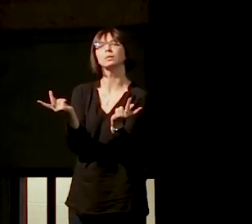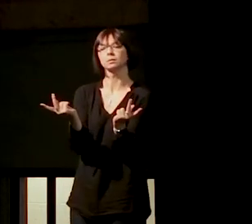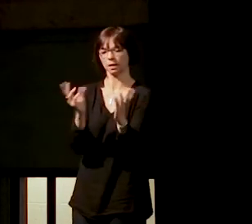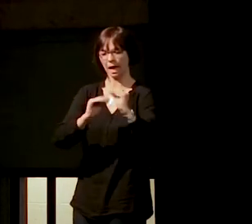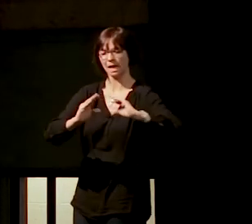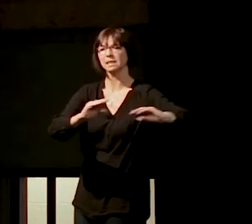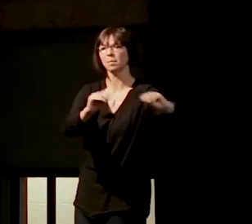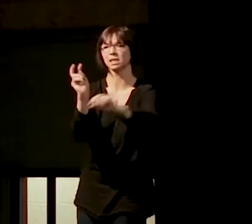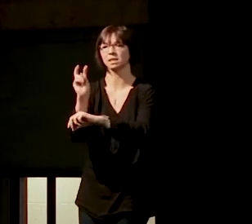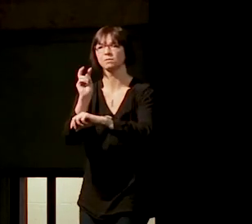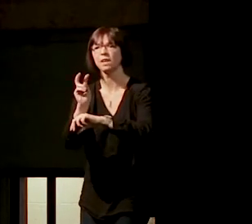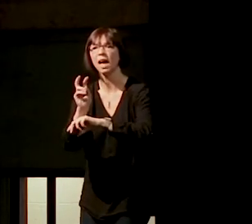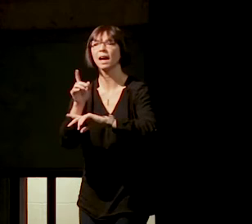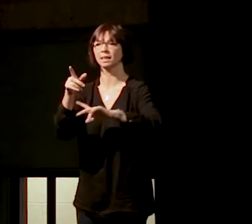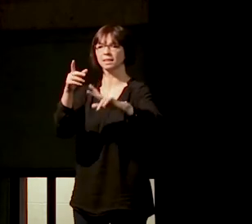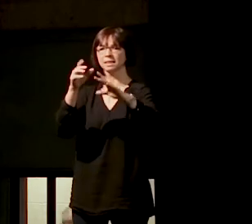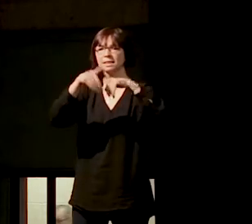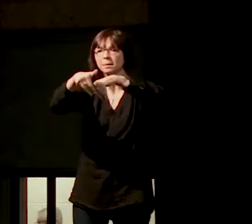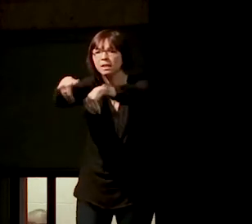avant la Toussaint.